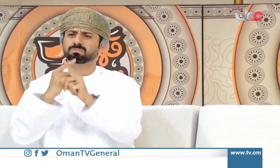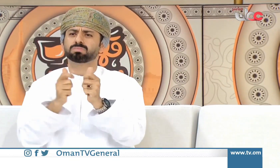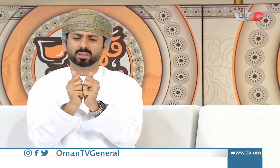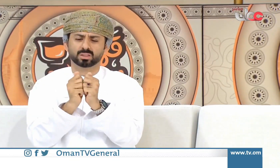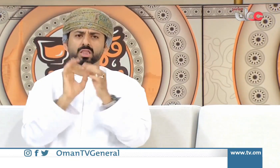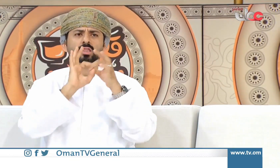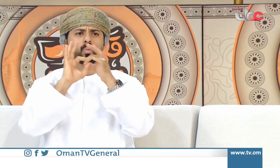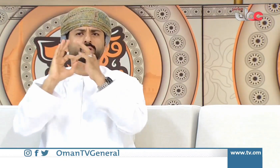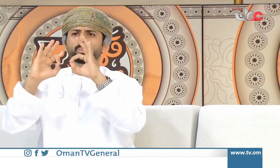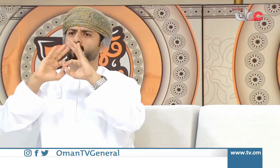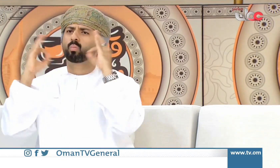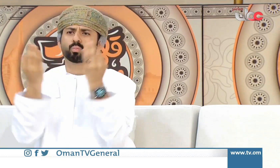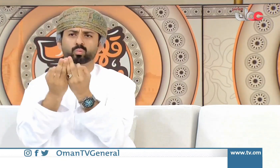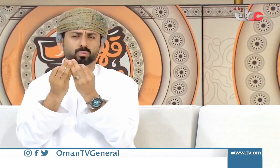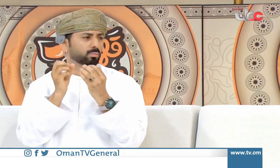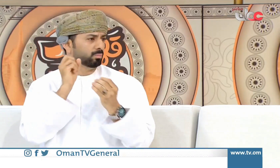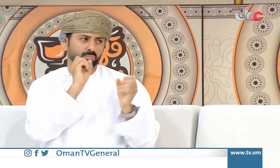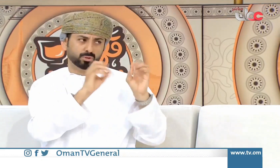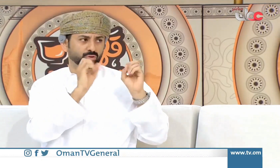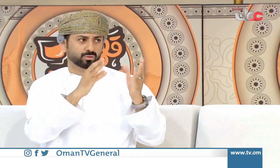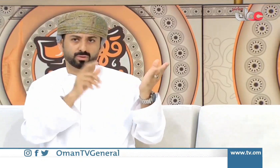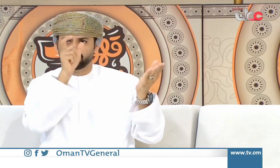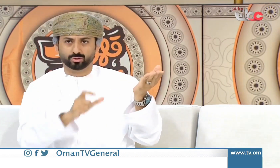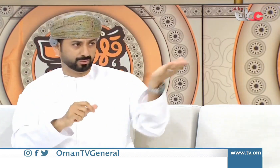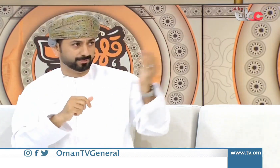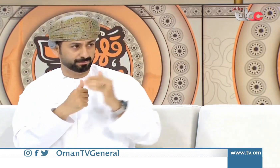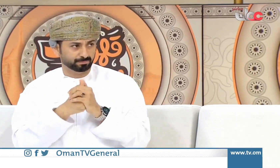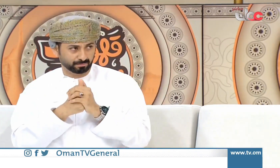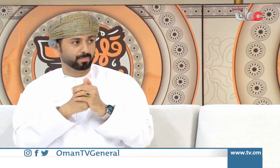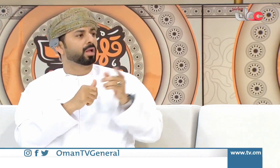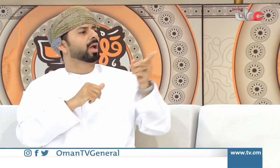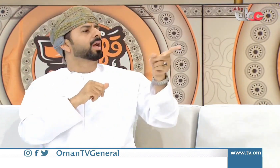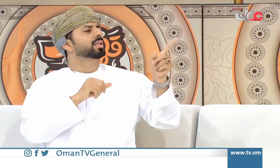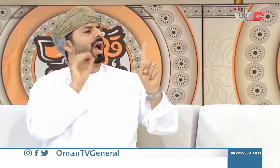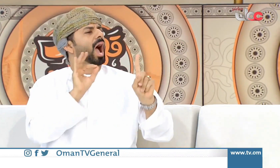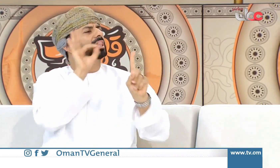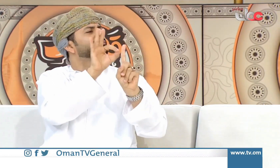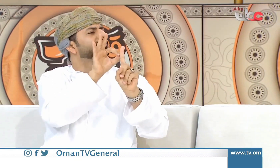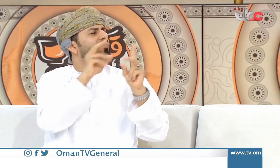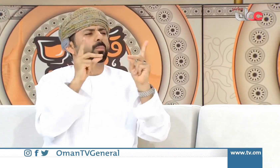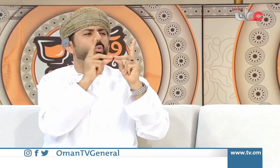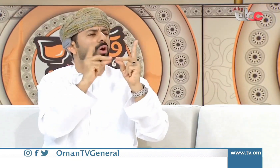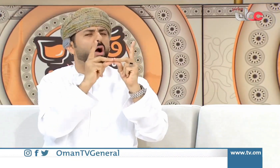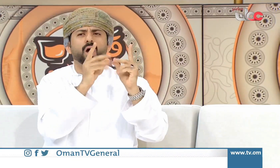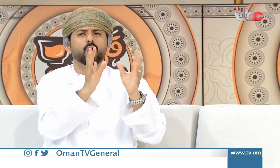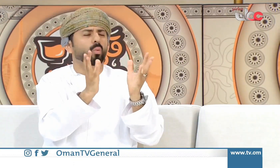ولديه مهارات مختلفة وتواصل رائع جدا. الأستاذ سالم،